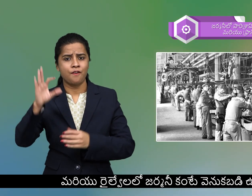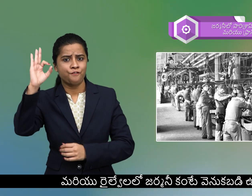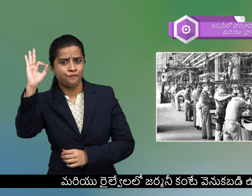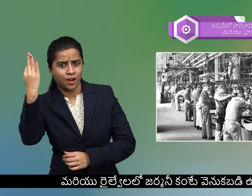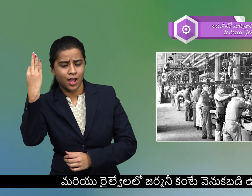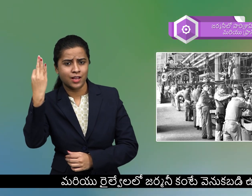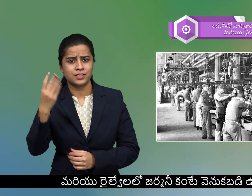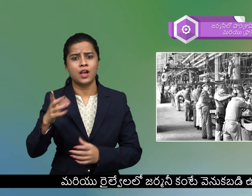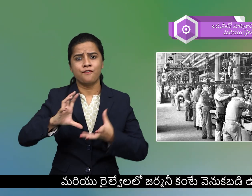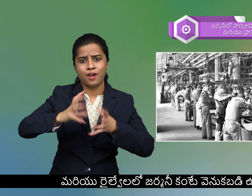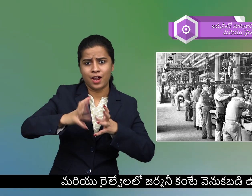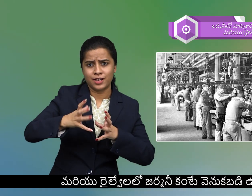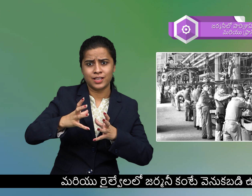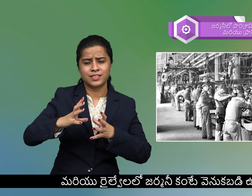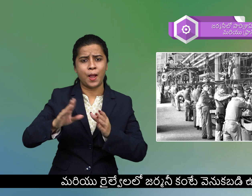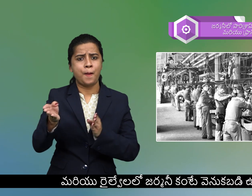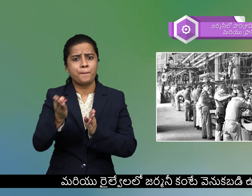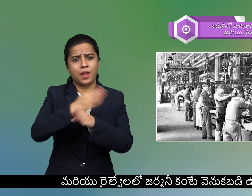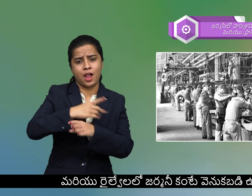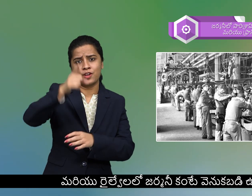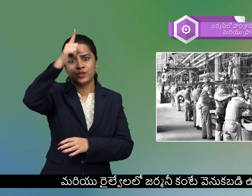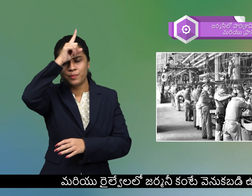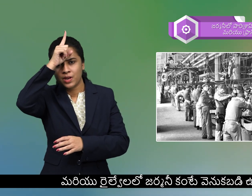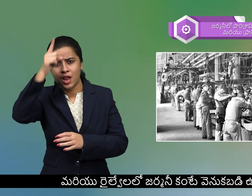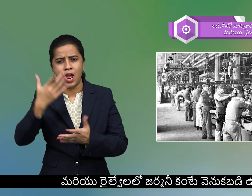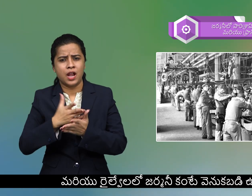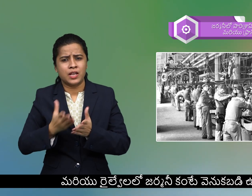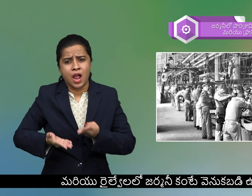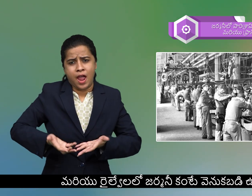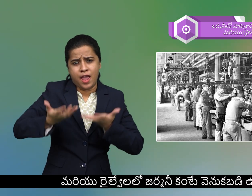మరియు రైల్వేలలో జర్మనీ కంటే వెనుకబడి ఉన్నారు.